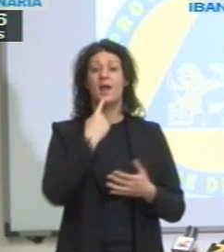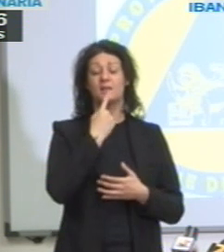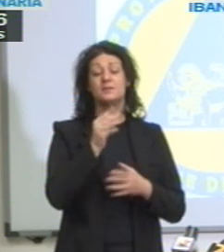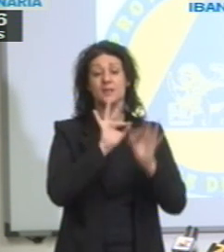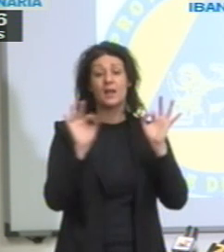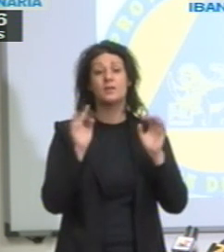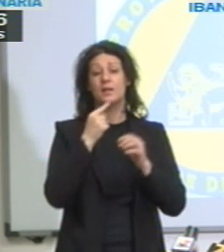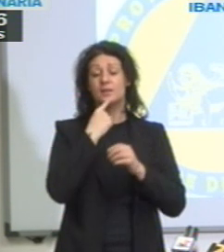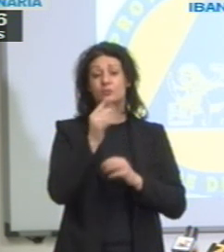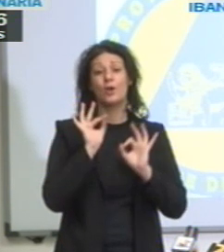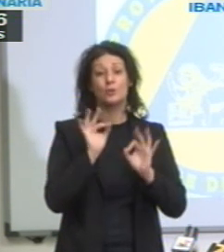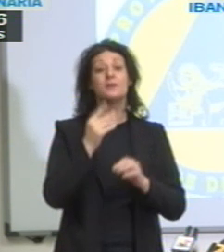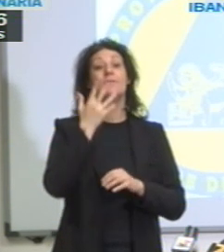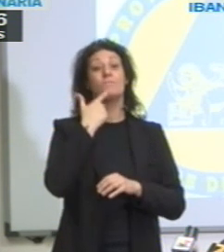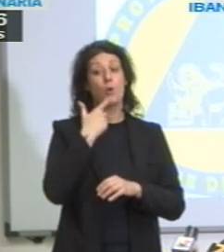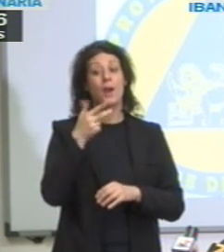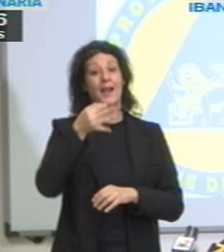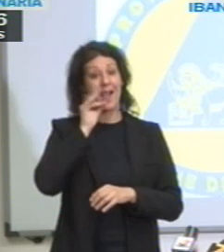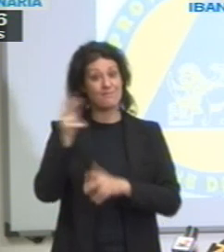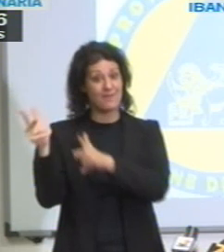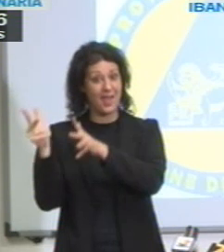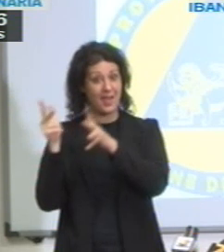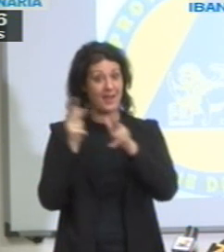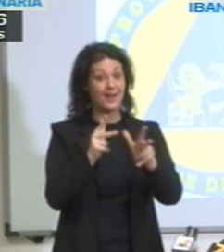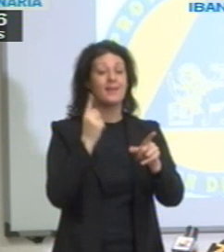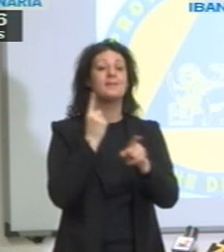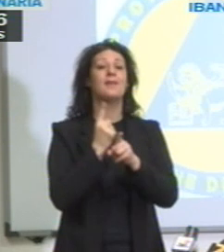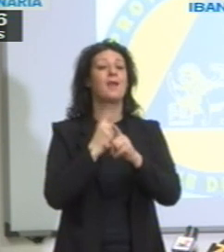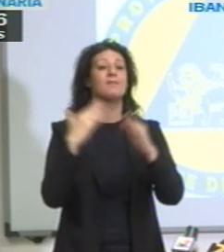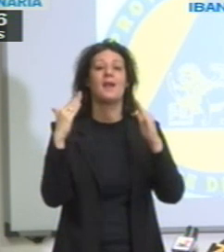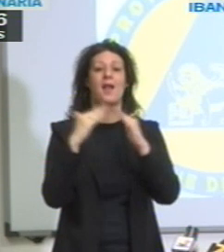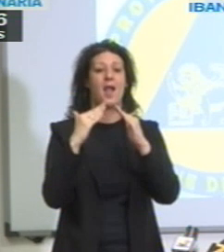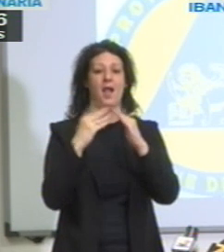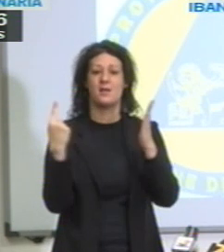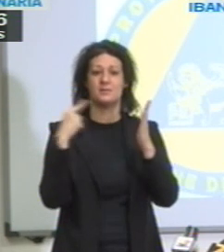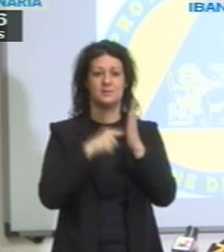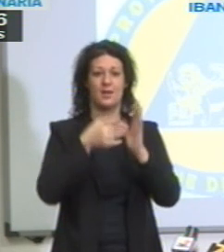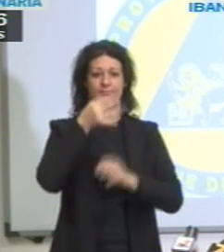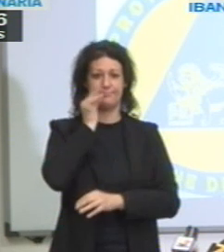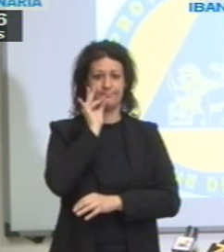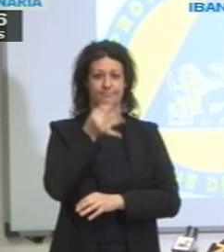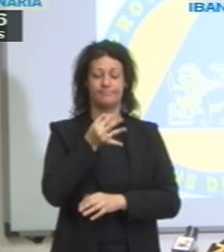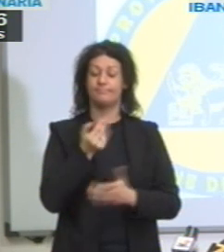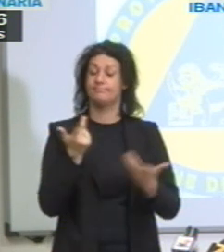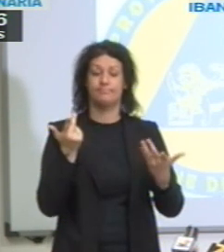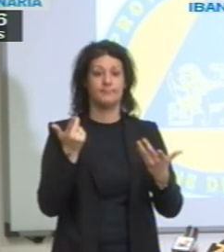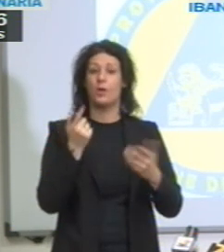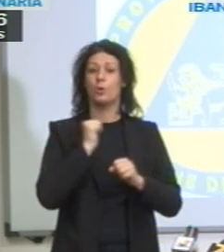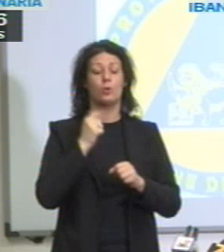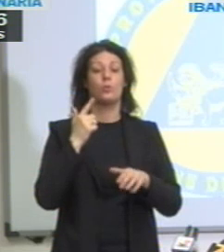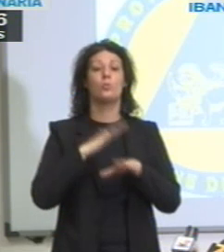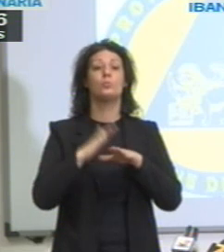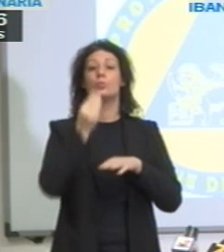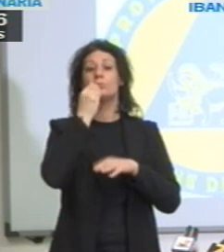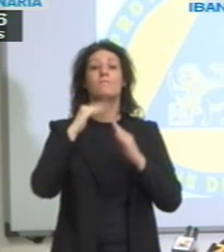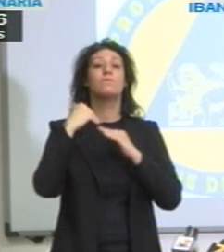da asporto si consuma a casa. Guardate, quello è un passaggio purtroppo che ci ha permesso di tenere in piedi l'ordinanza. Se